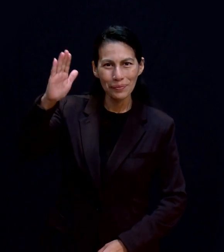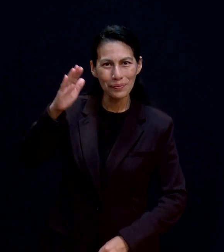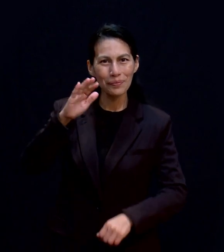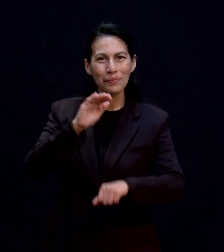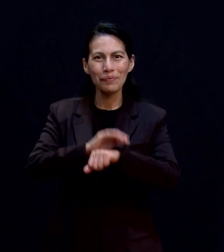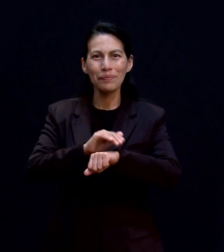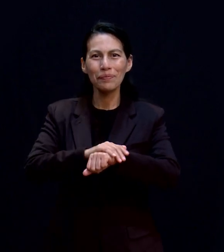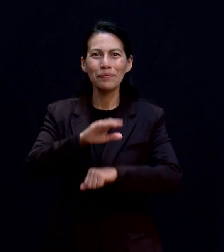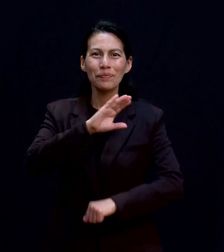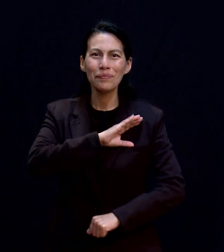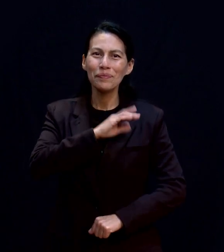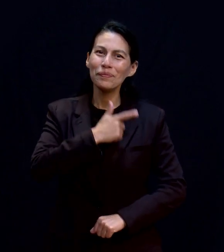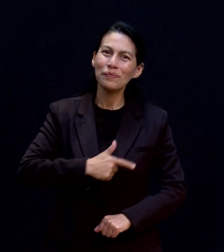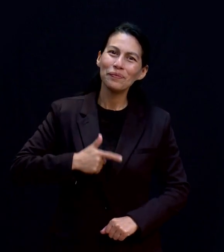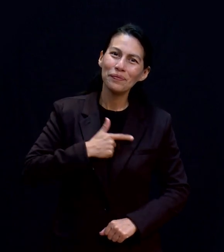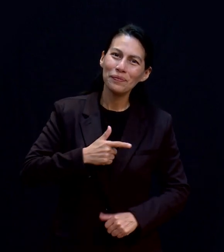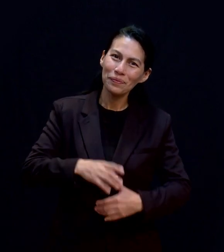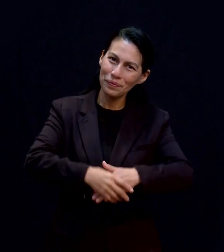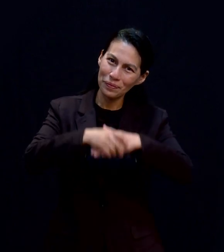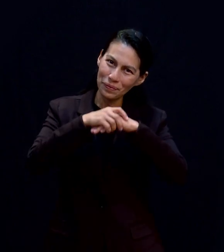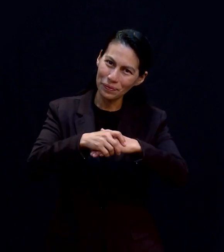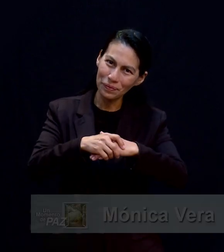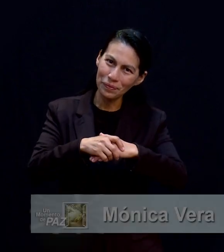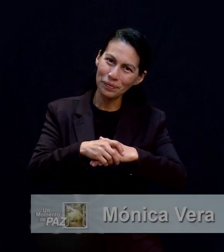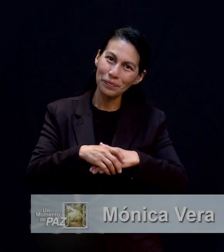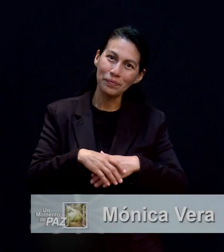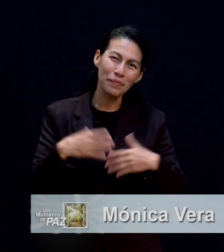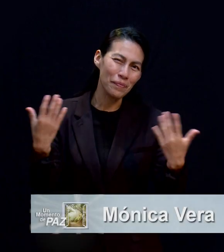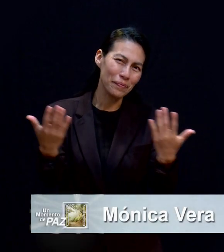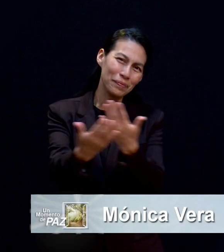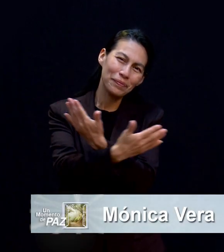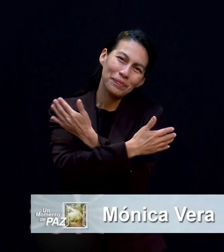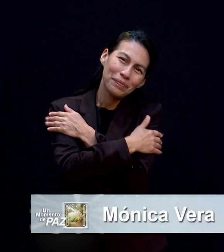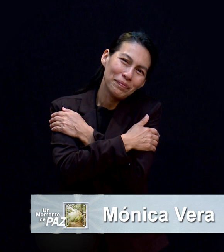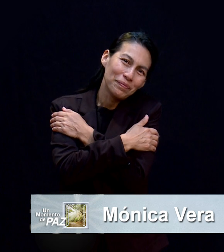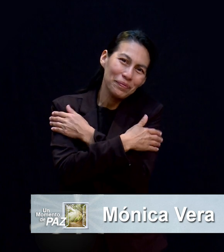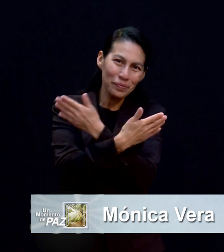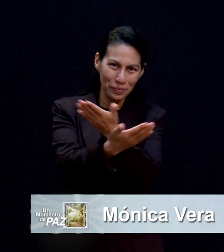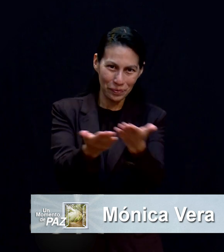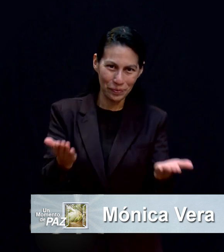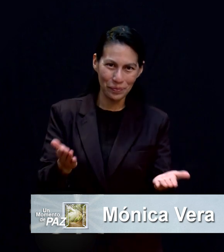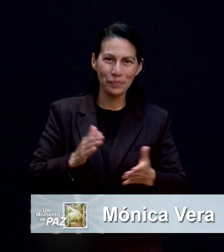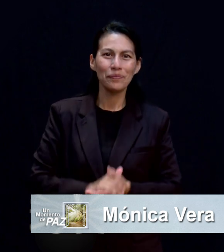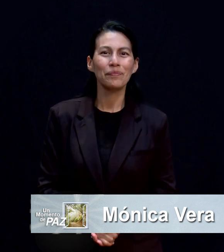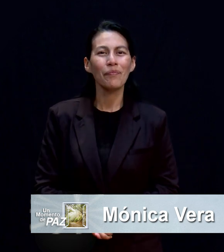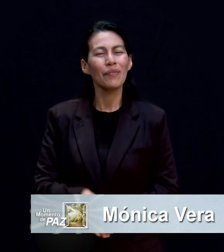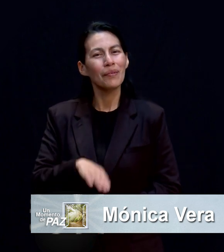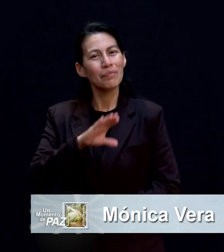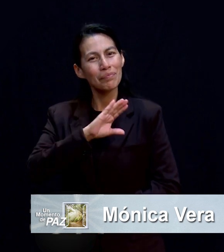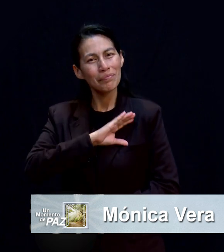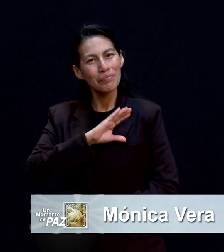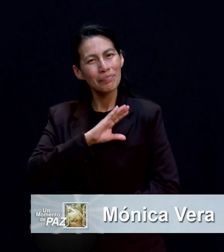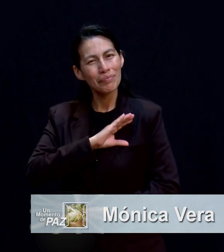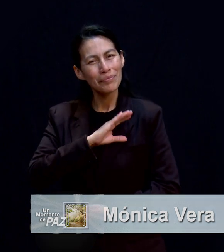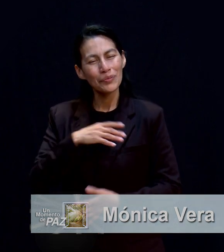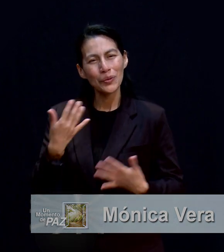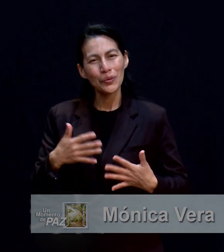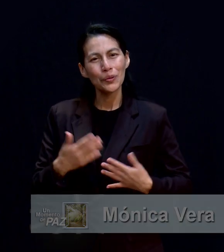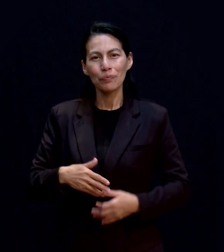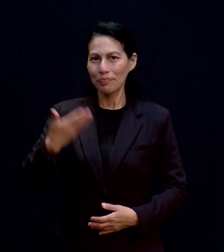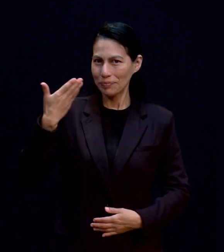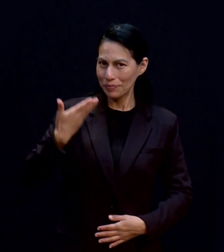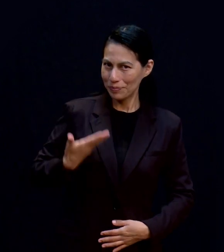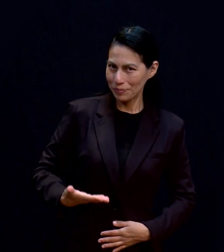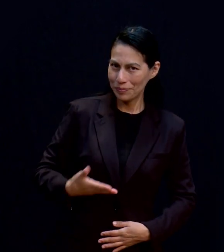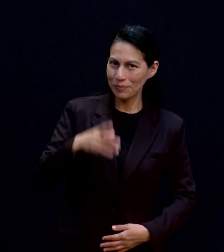qué tal queridos amigos qué gusto saludarles un abrazo virtual a todos ustedes con el cariño